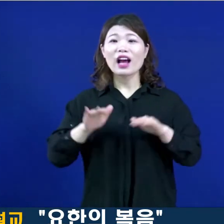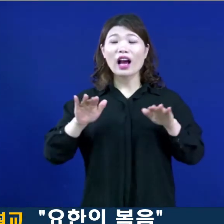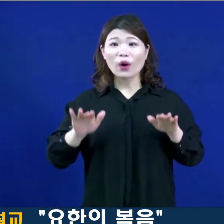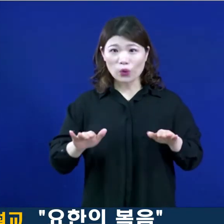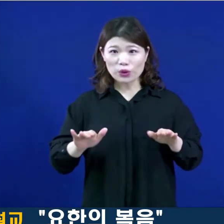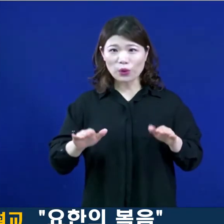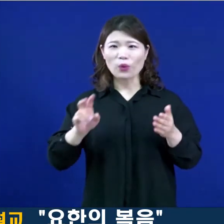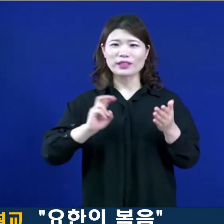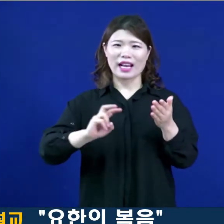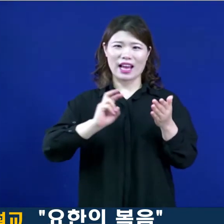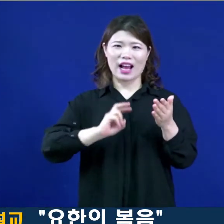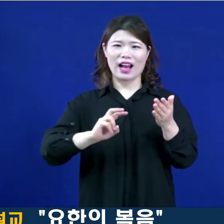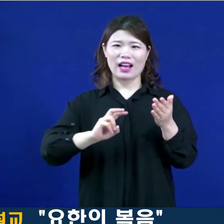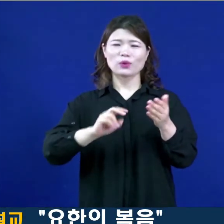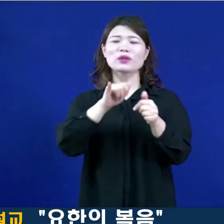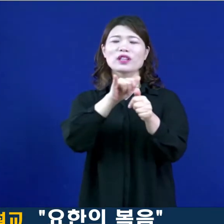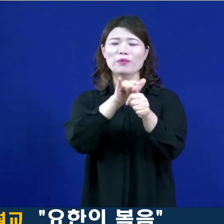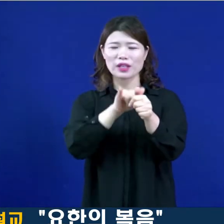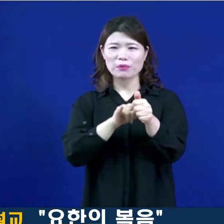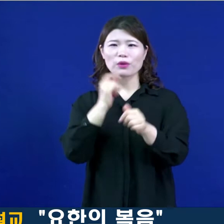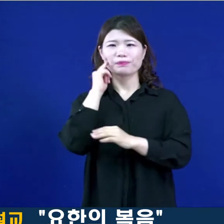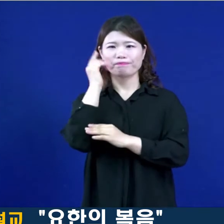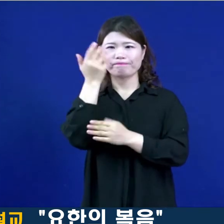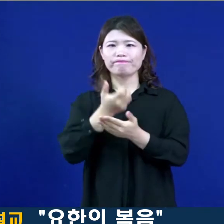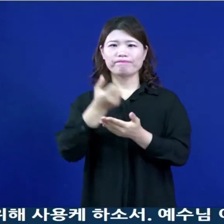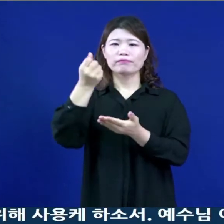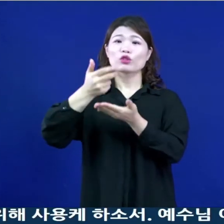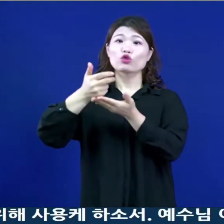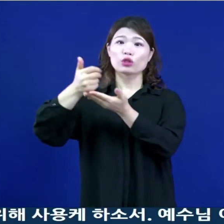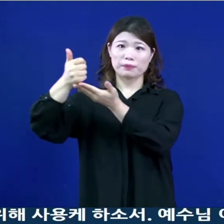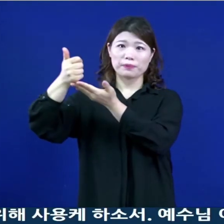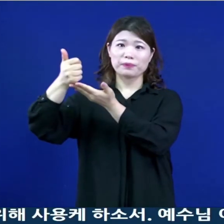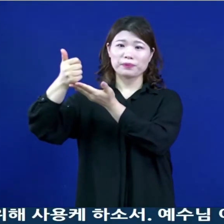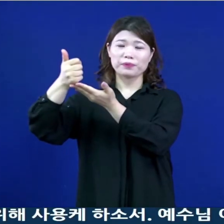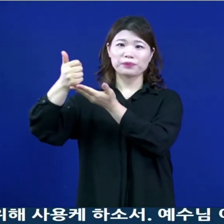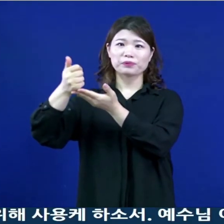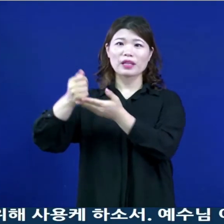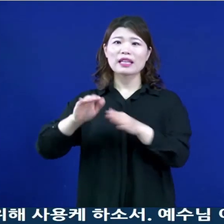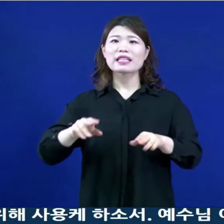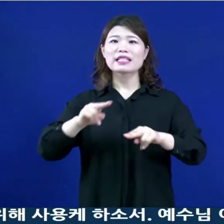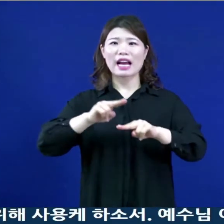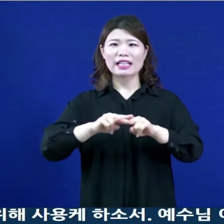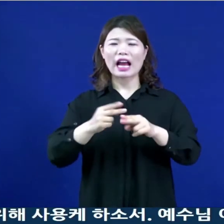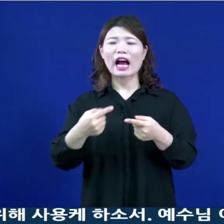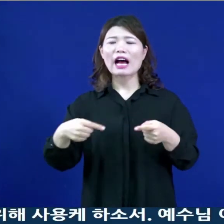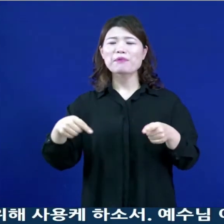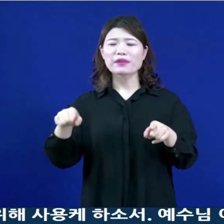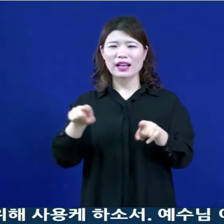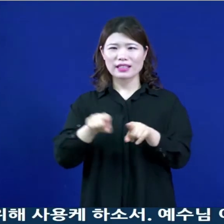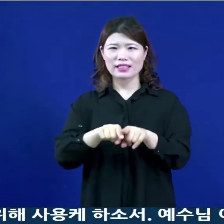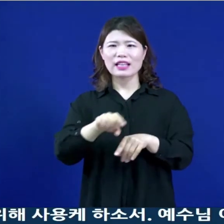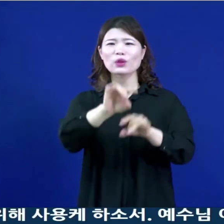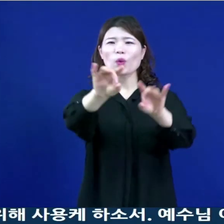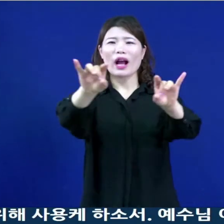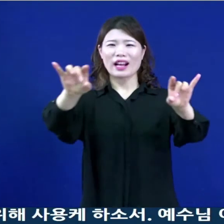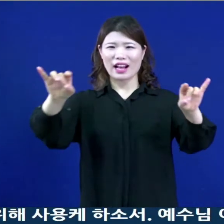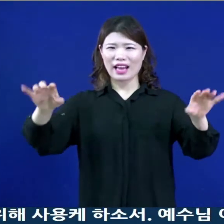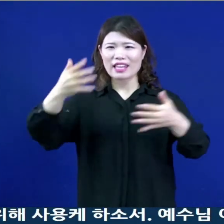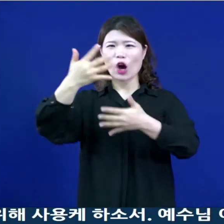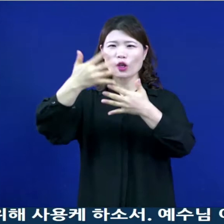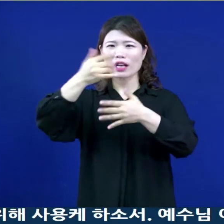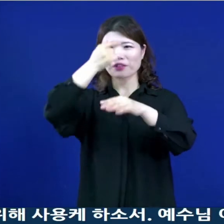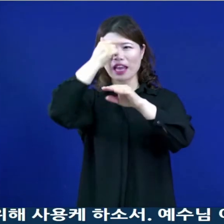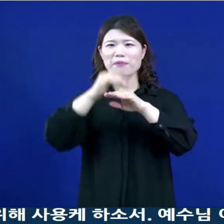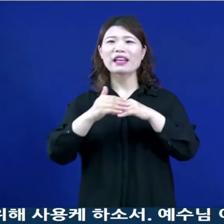오늘도 찬양으로 또 섬김으로 영광을 받으신 주님께서 이 자리에 함께 하신 또 각 처소에서 영상으로 주